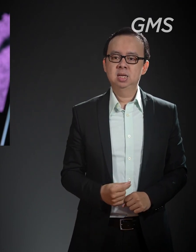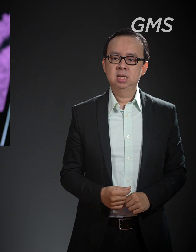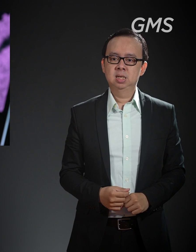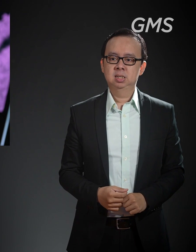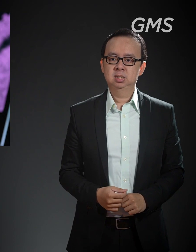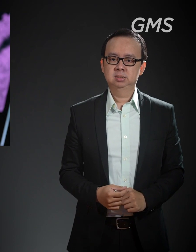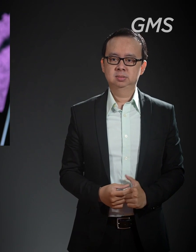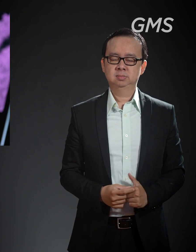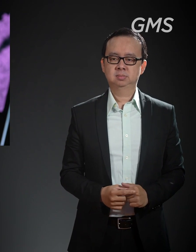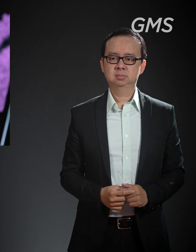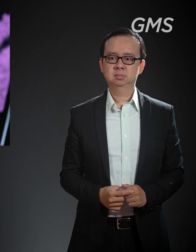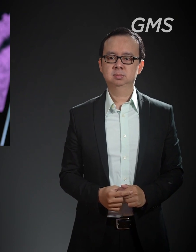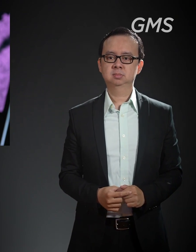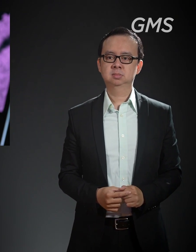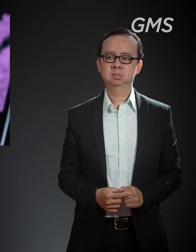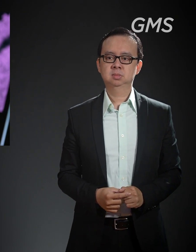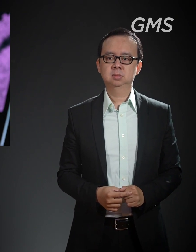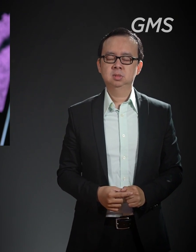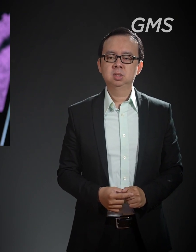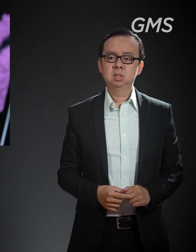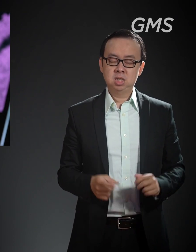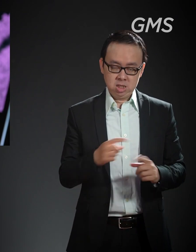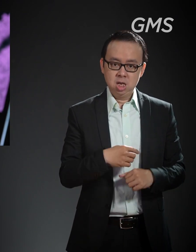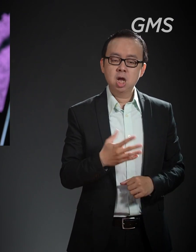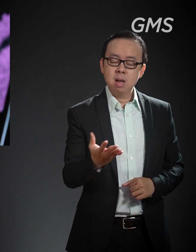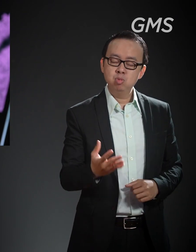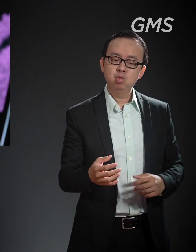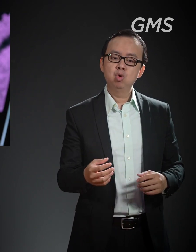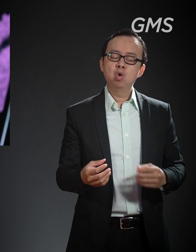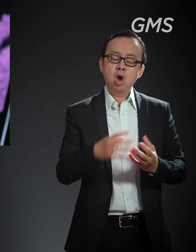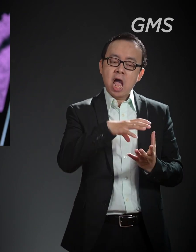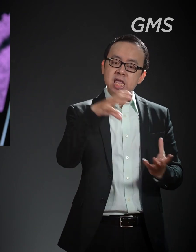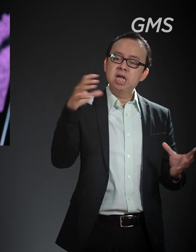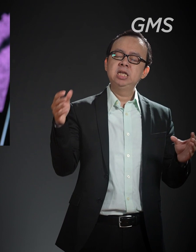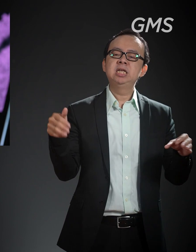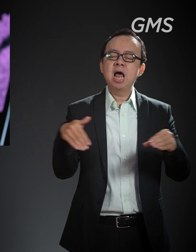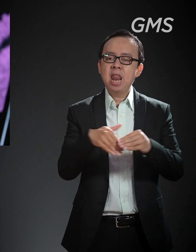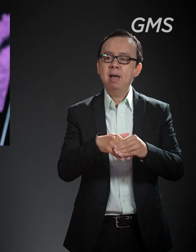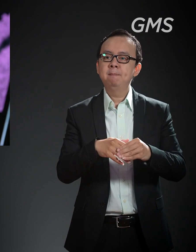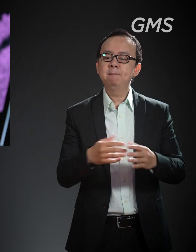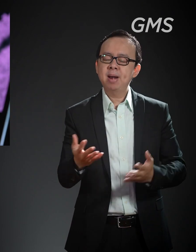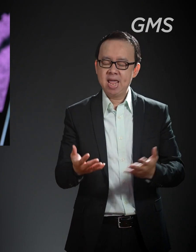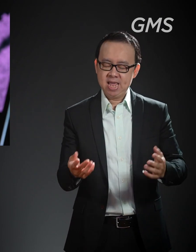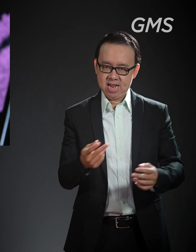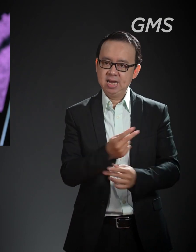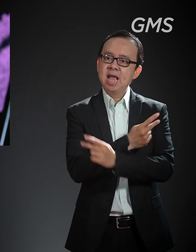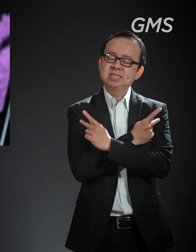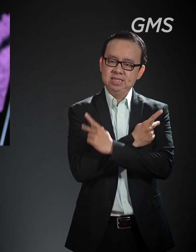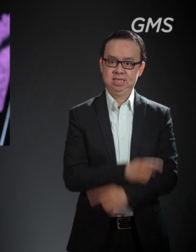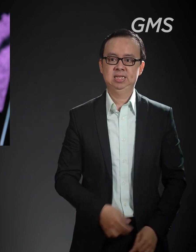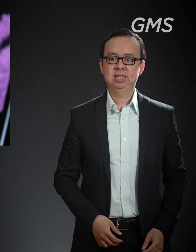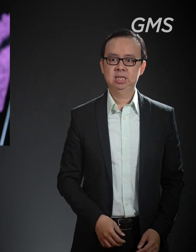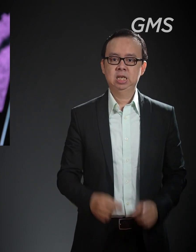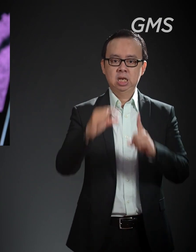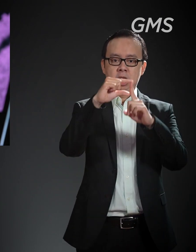Demikianlah juga hendaknya kamu kaya dalam pelayanan kasih ini. Paulus berkata kepada jemaat di Korintus,